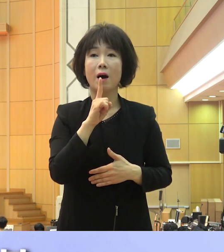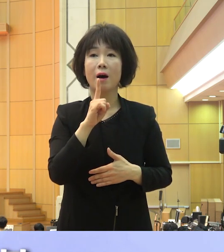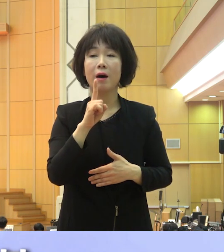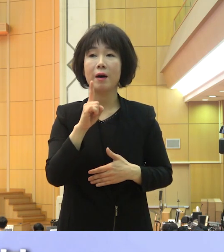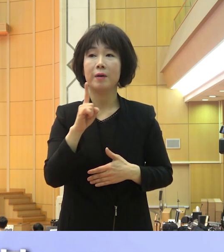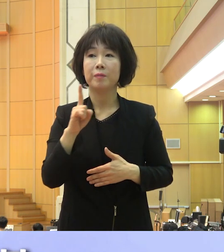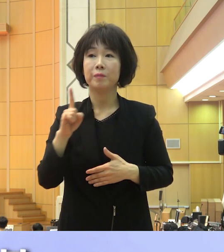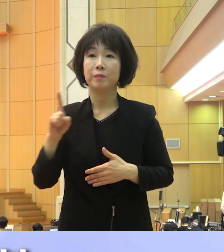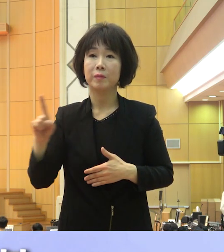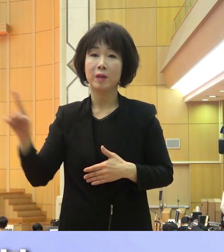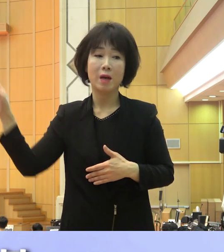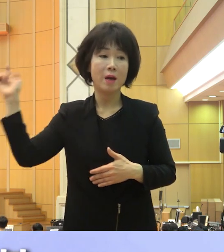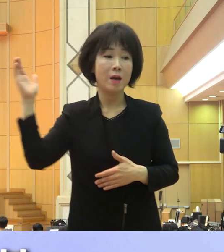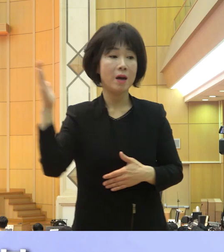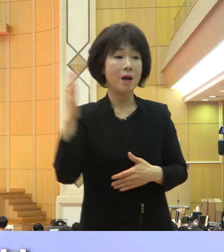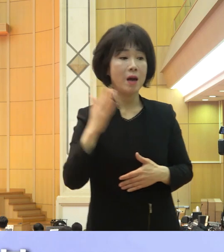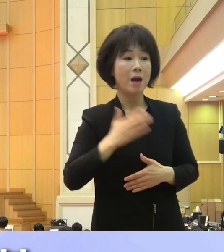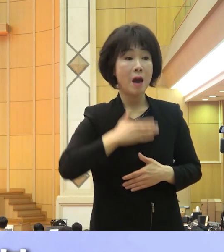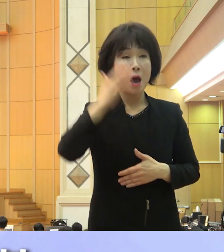고마워라.